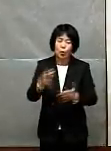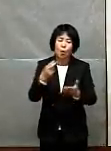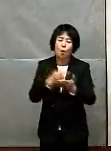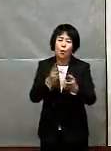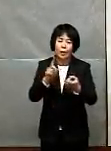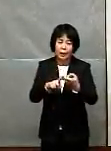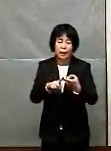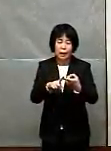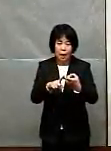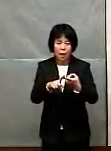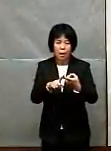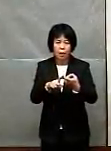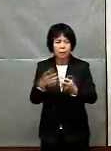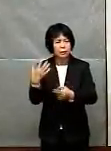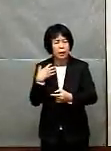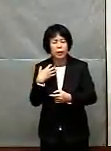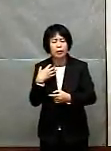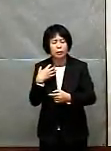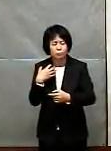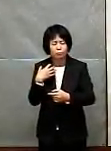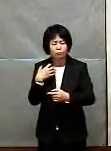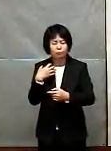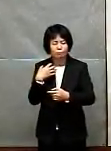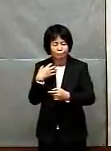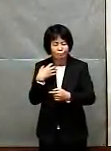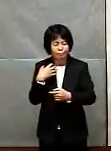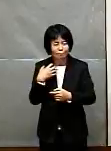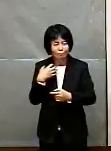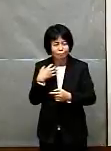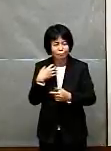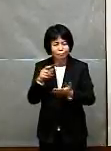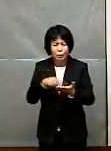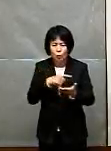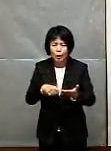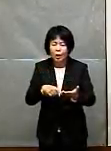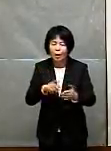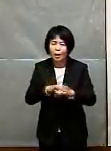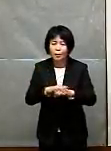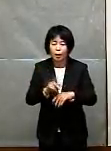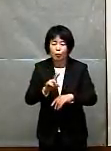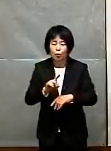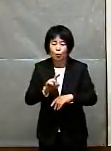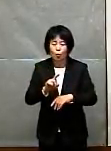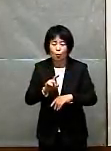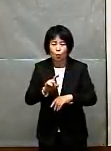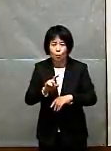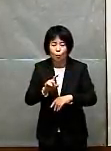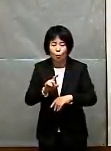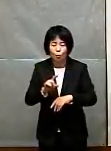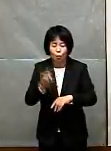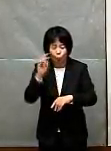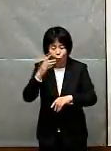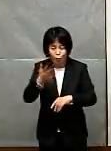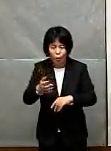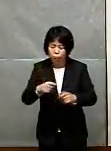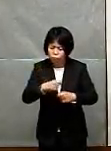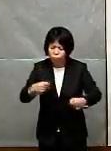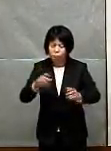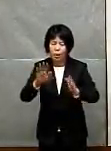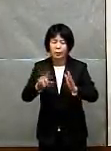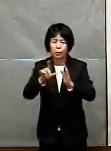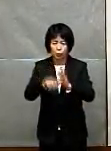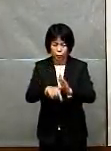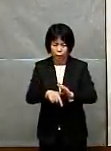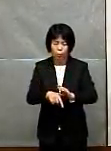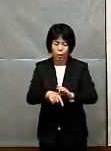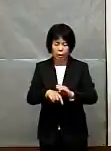な責任の取り方ですね、その辺のことについては、その不正があった場合はきちんとその